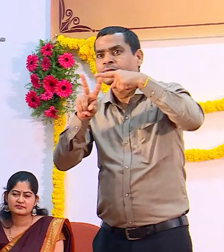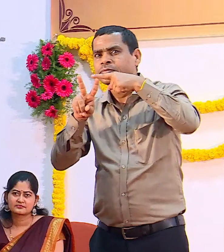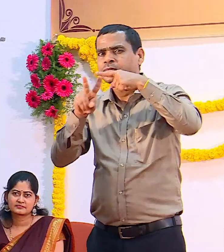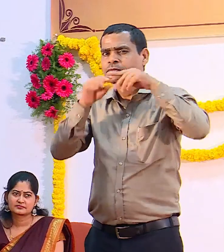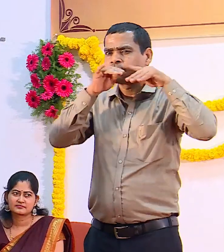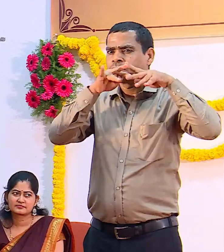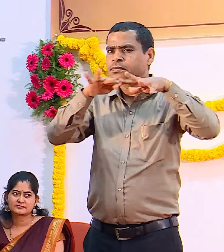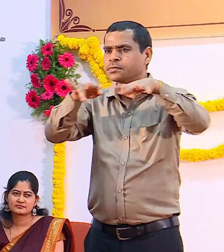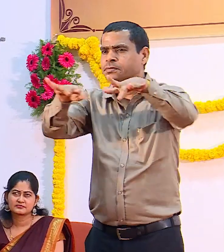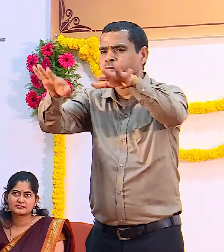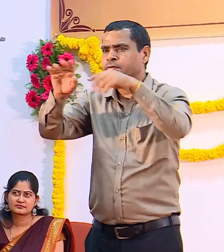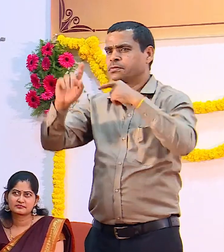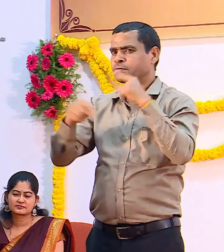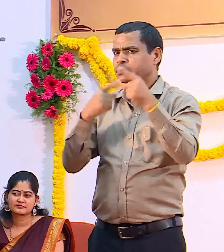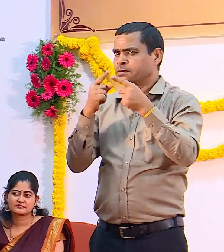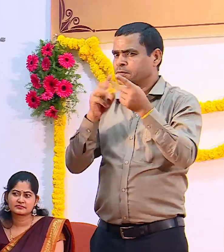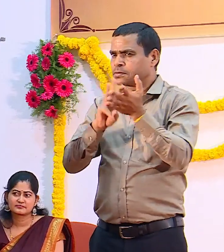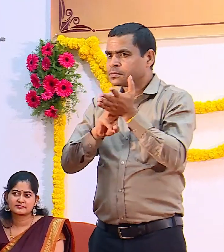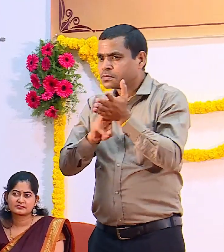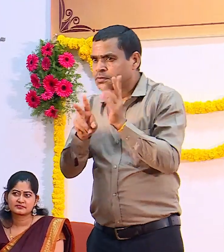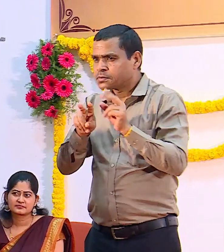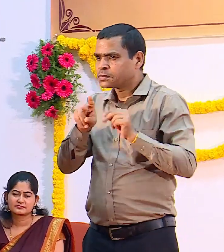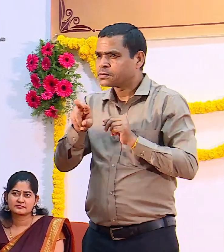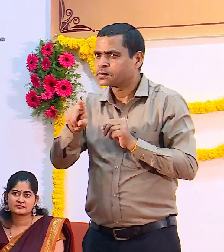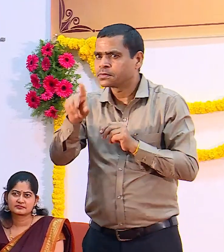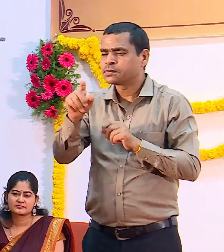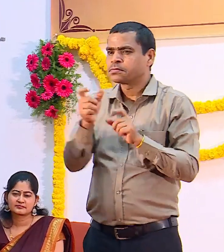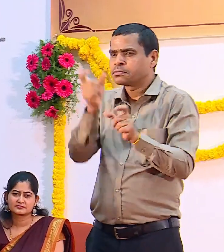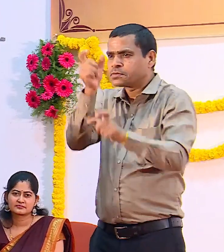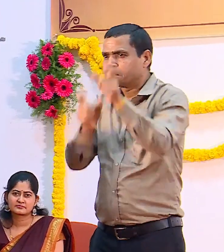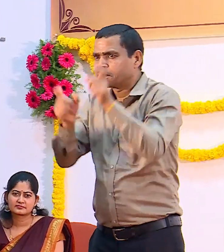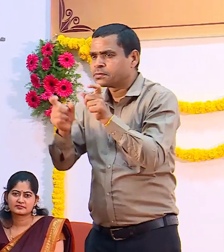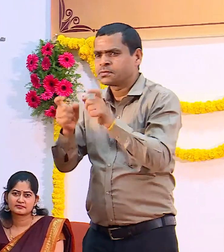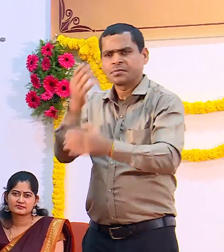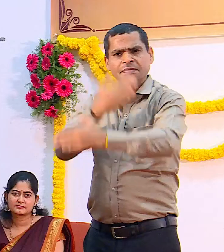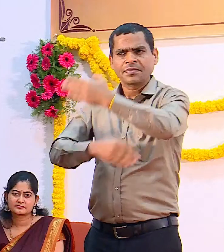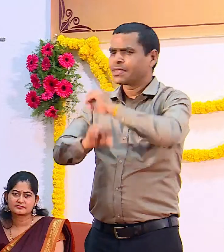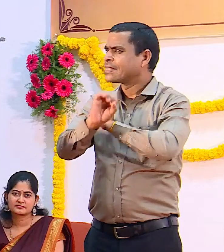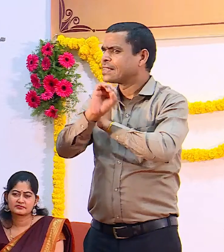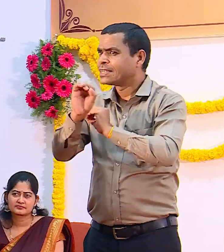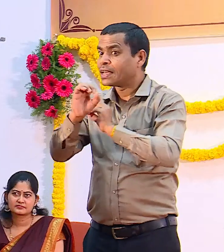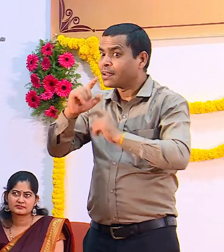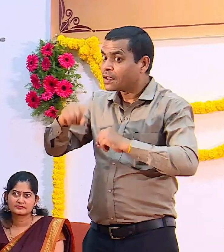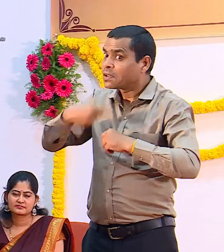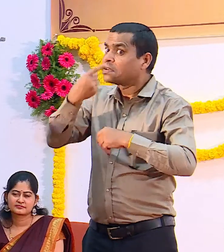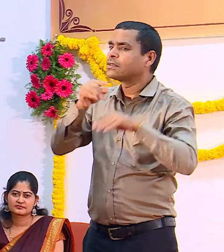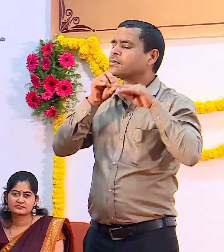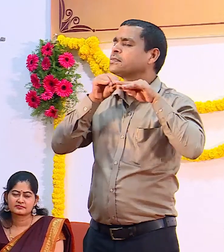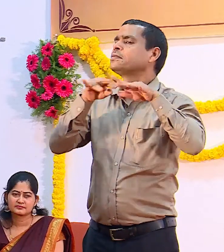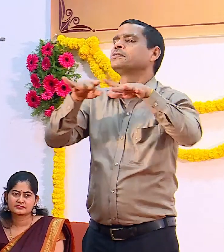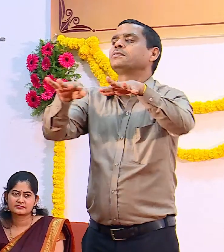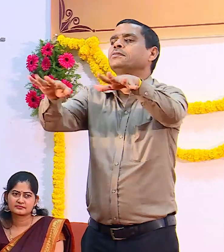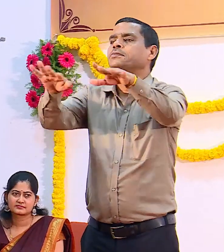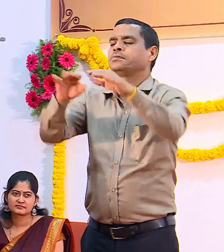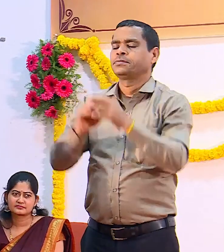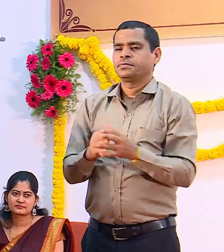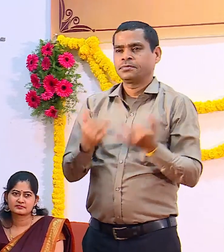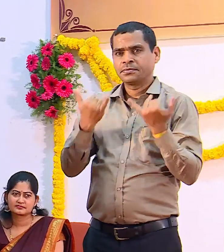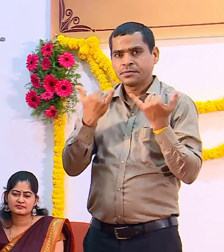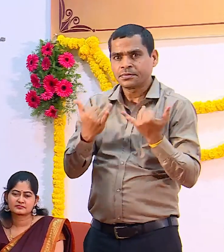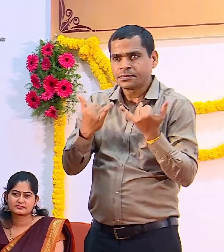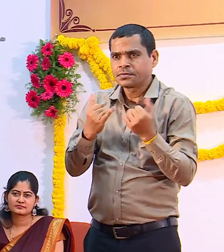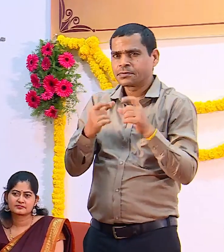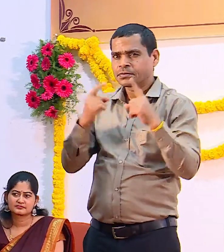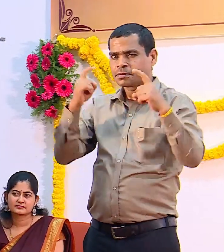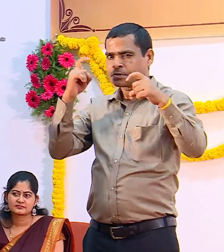ब्रॉडकास्ट होता है इट इज़ ऑल मेंट फॉर पीपल हु हैव नो डिसेबिलिटीज़ बट इट इज़ अ